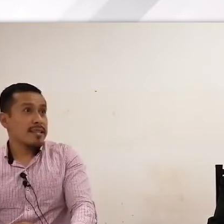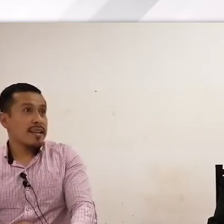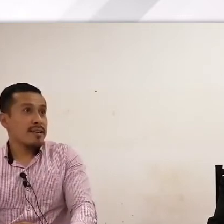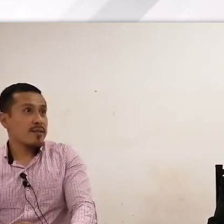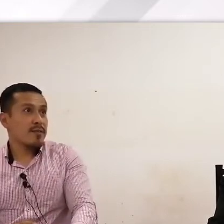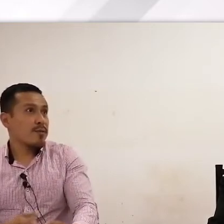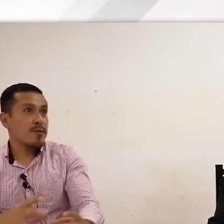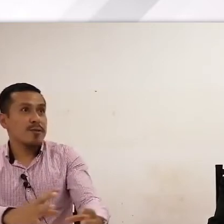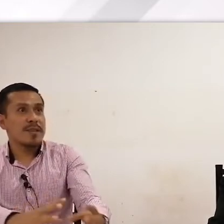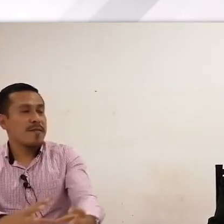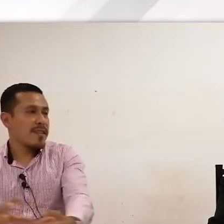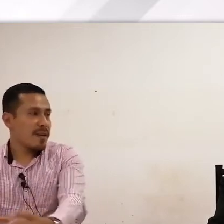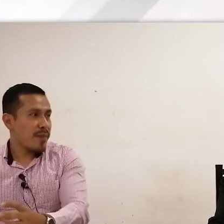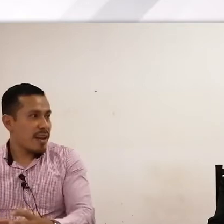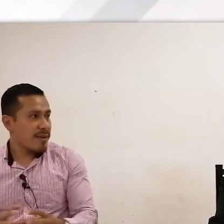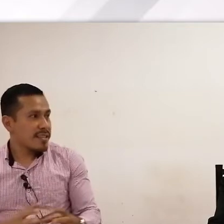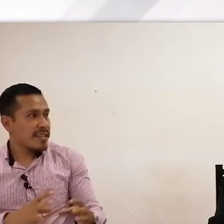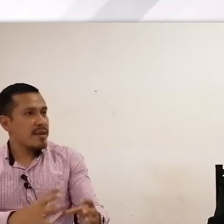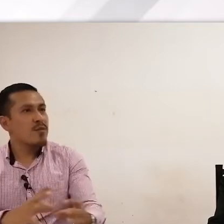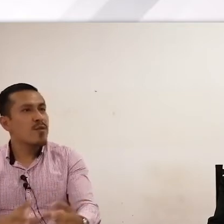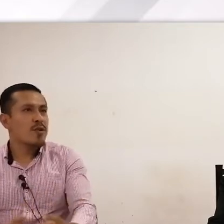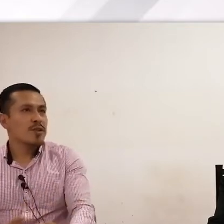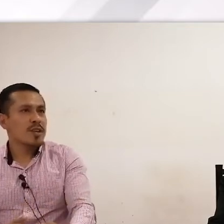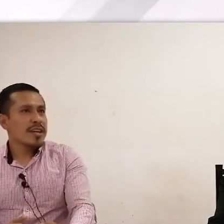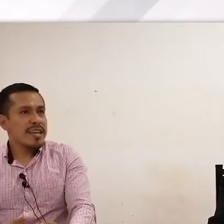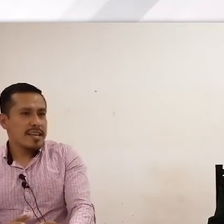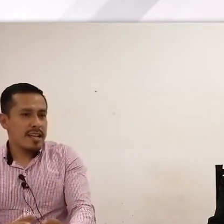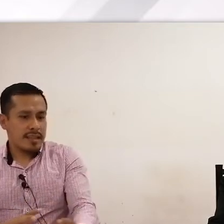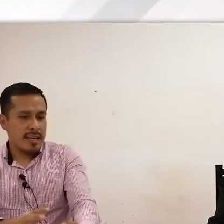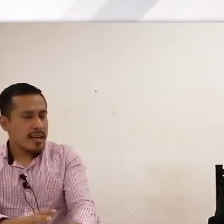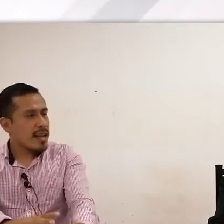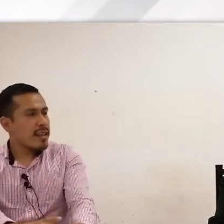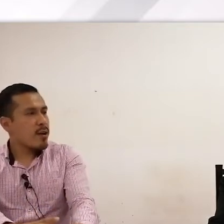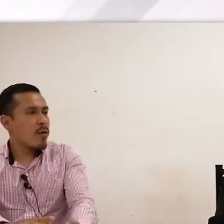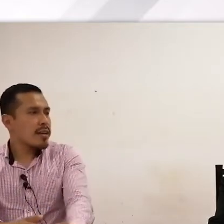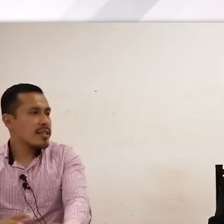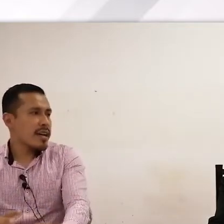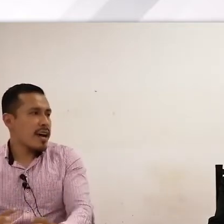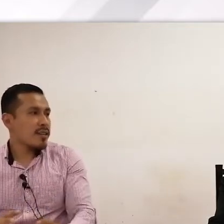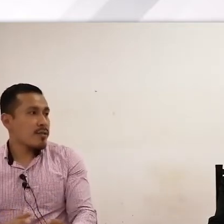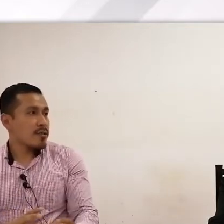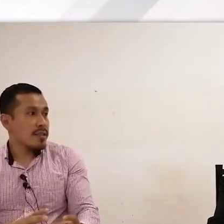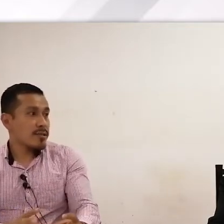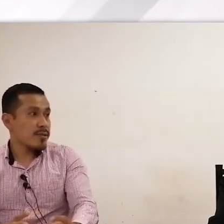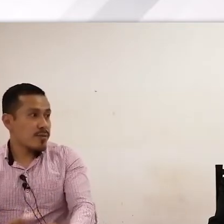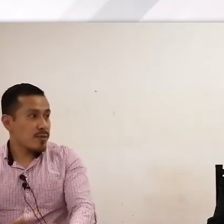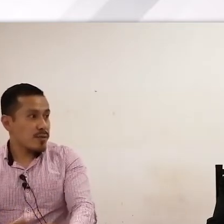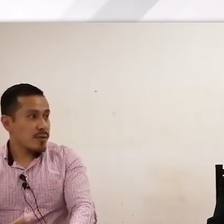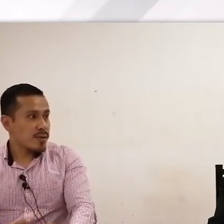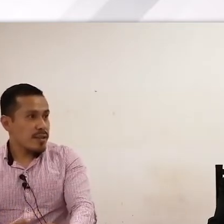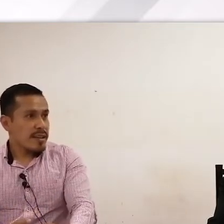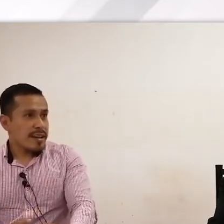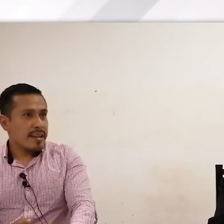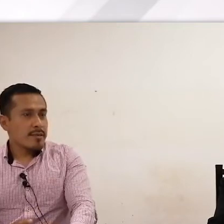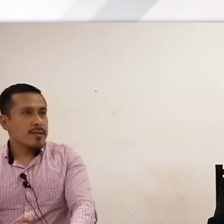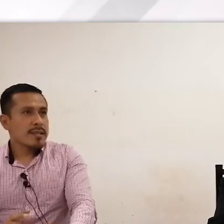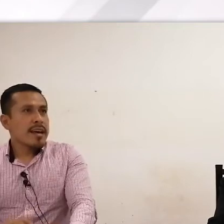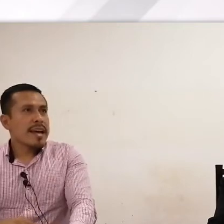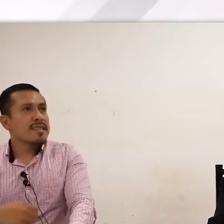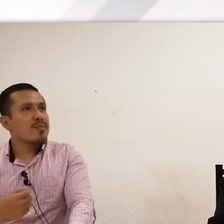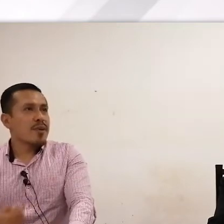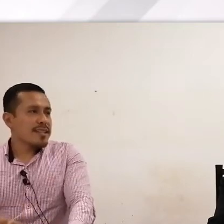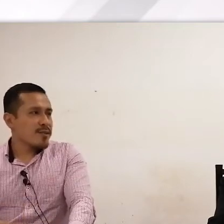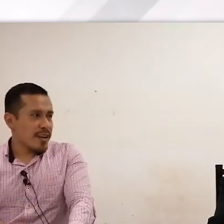escuela existen un sinfín de palabras y mundos y él tiene que adecuarse a todos estos mundos.